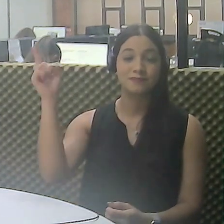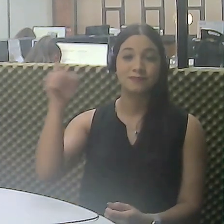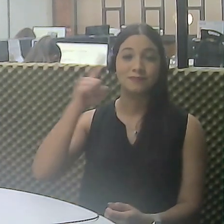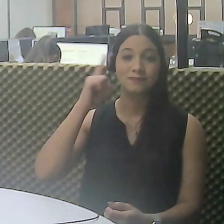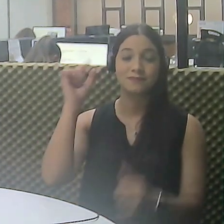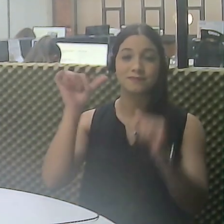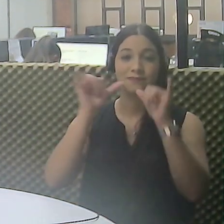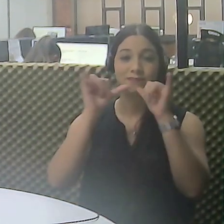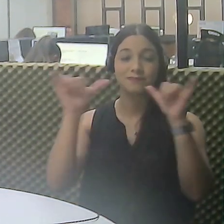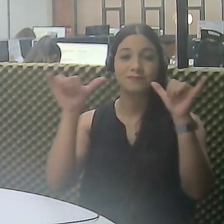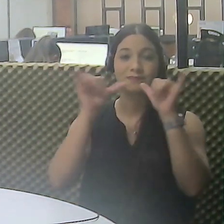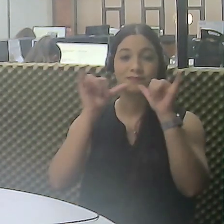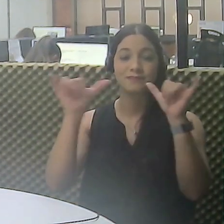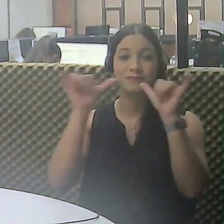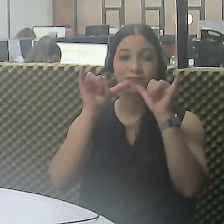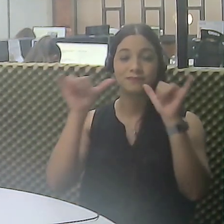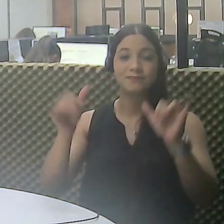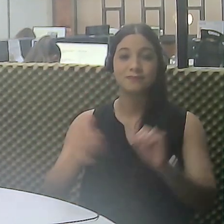Giro de